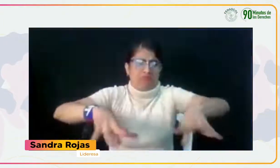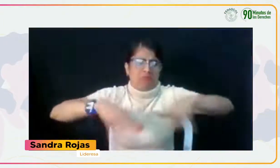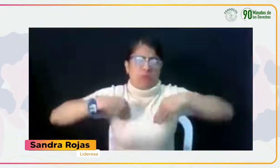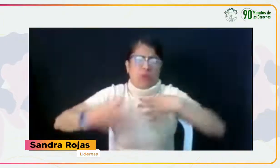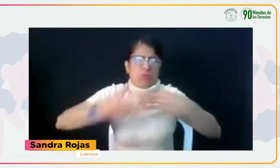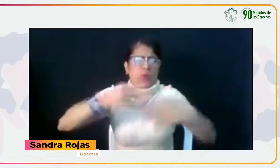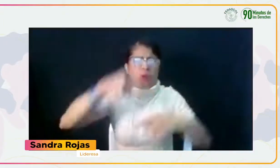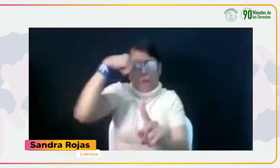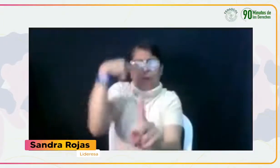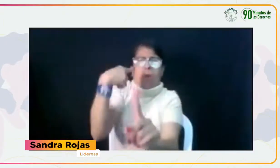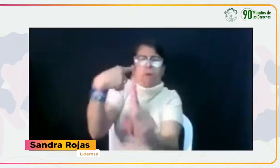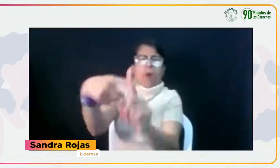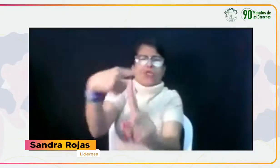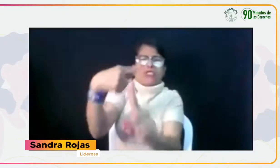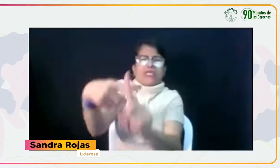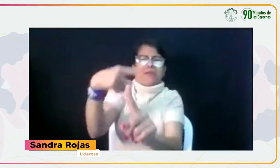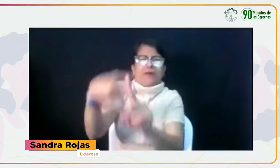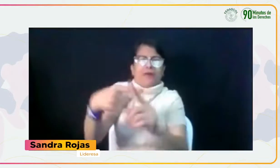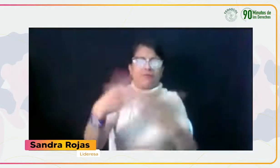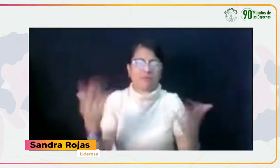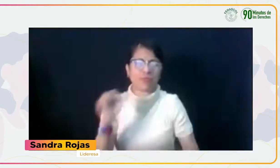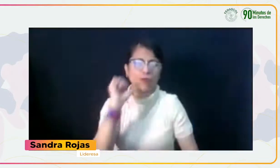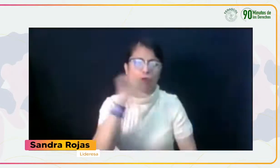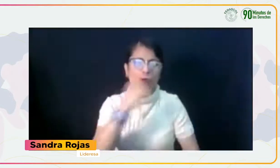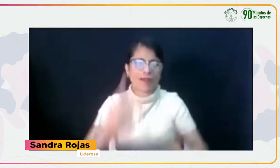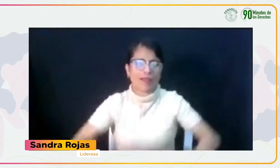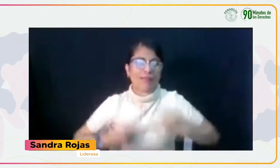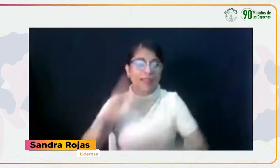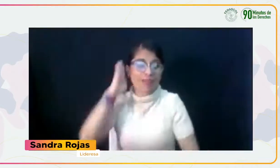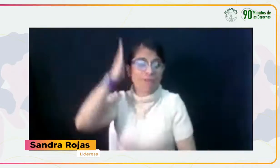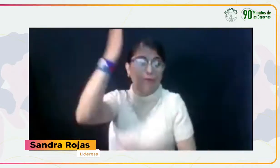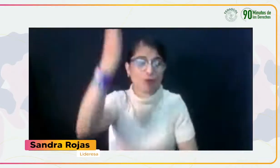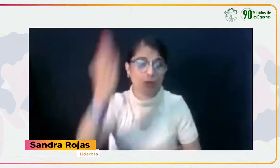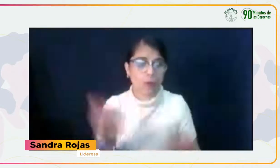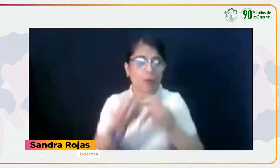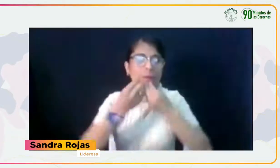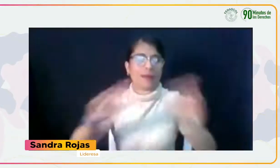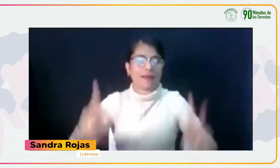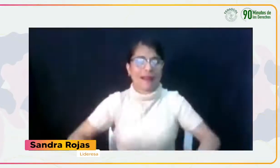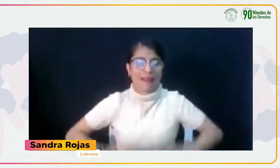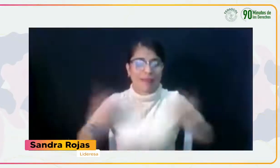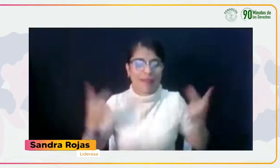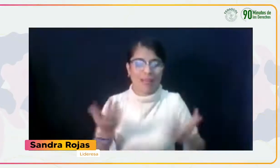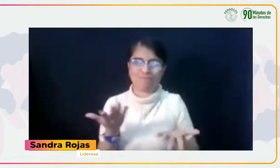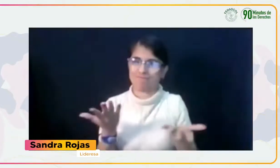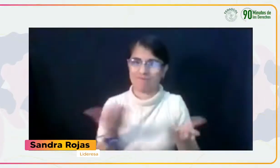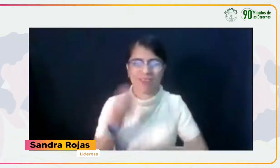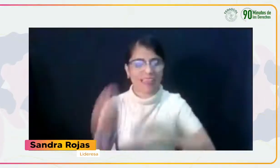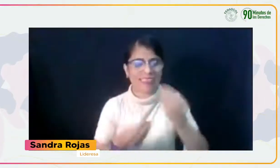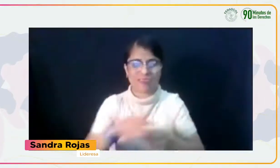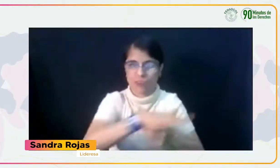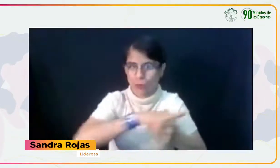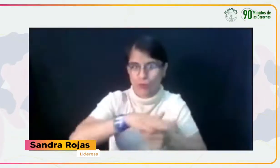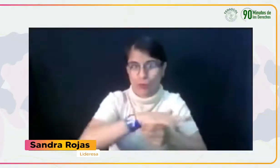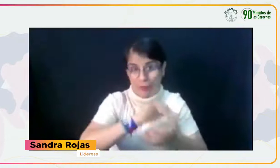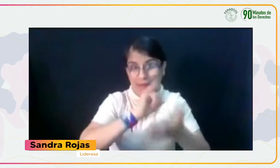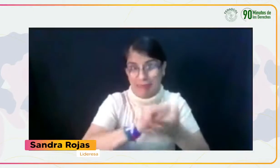y las mujeres también lo aceptan y dicen, es la realidad, hay que ser positivos, simplemente es cuestión de vida, todas las